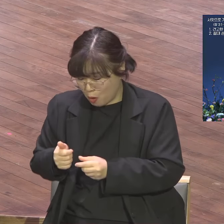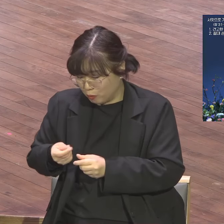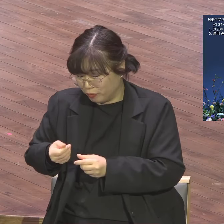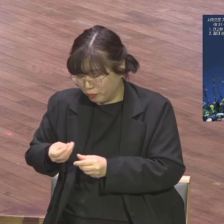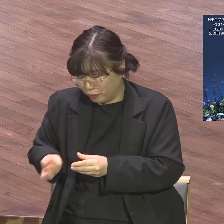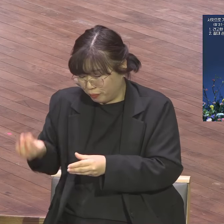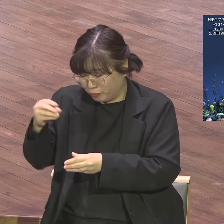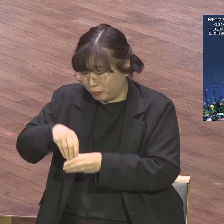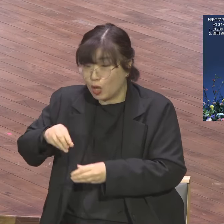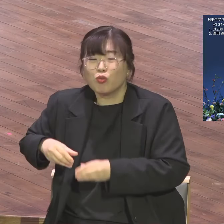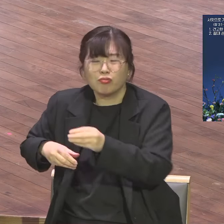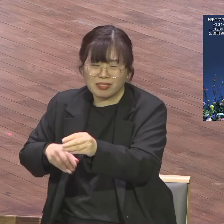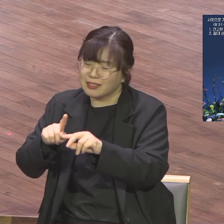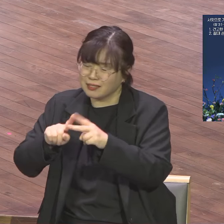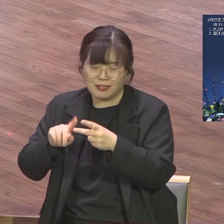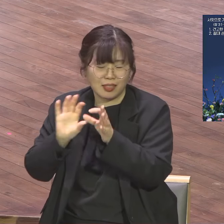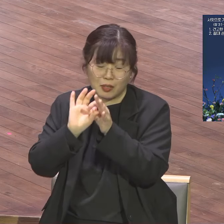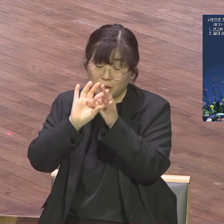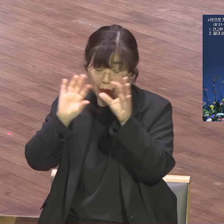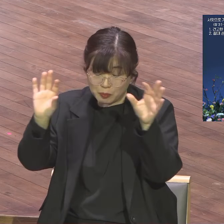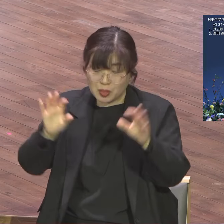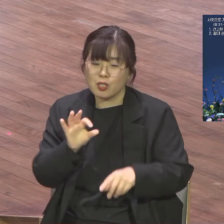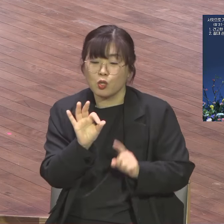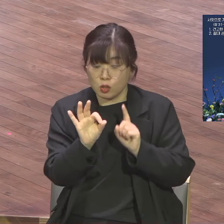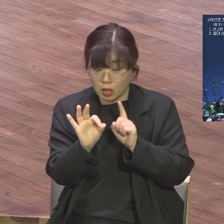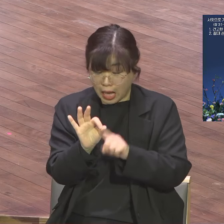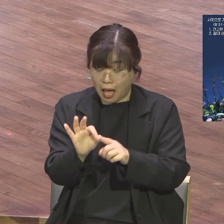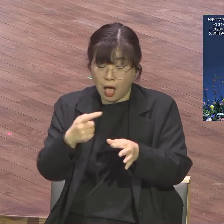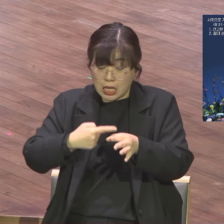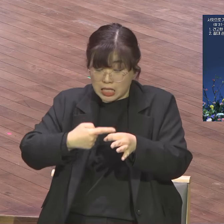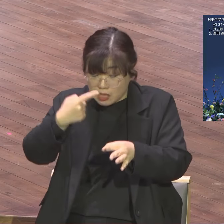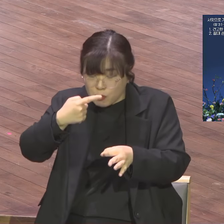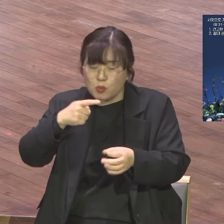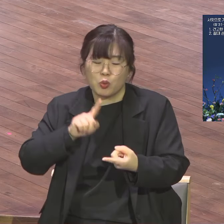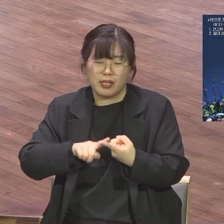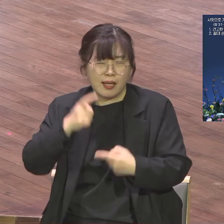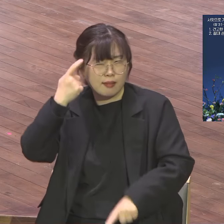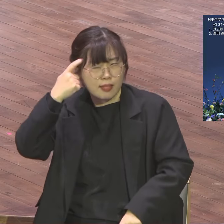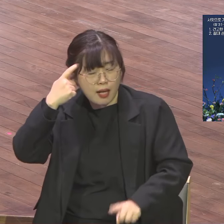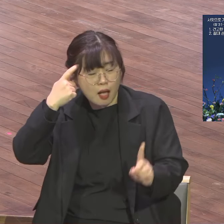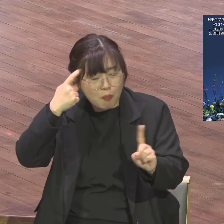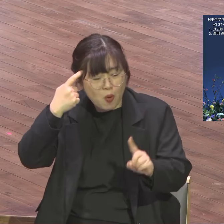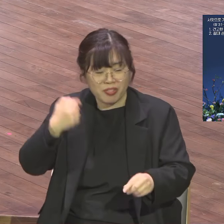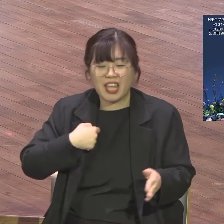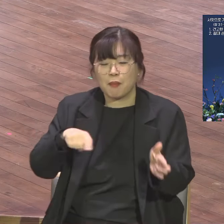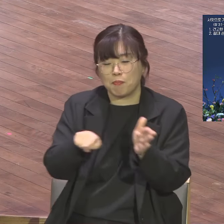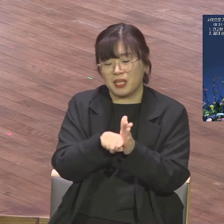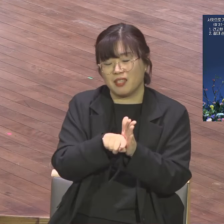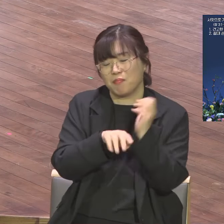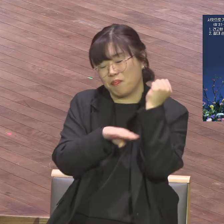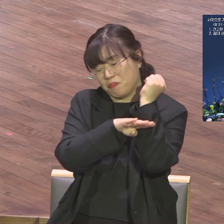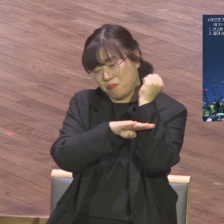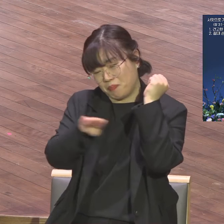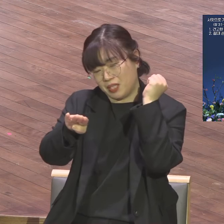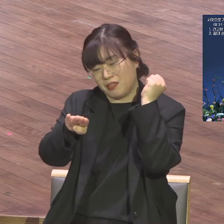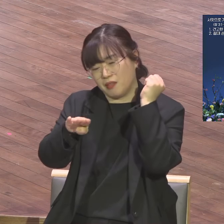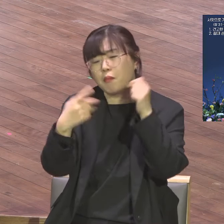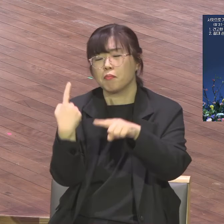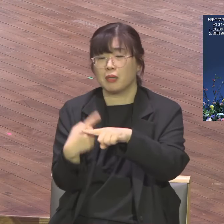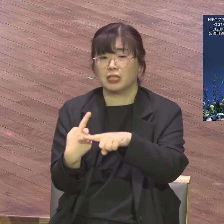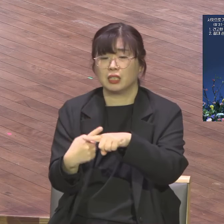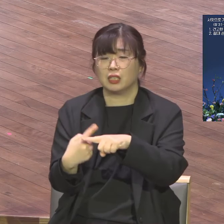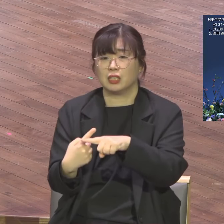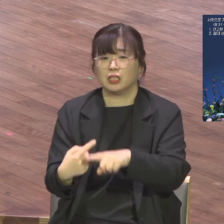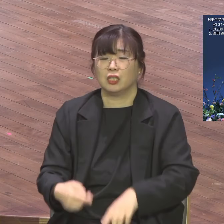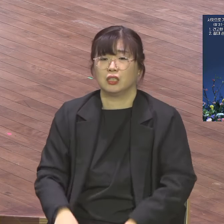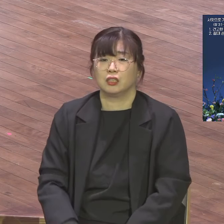돈에 있거든요. 그러니까 여기서 하나님 앞에 코람데오 하나님 앞에 드리는 이 온라인 헌금